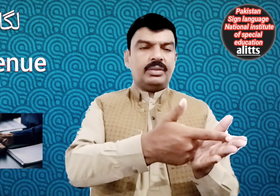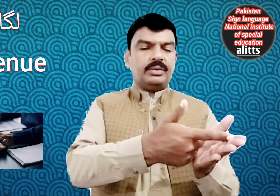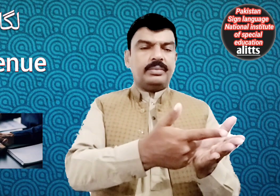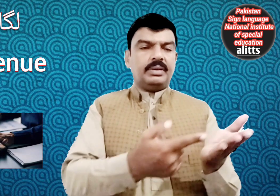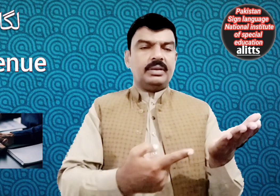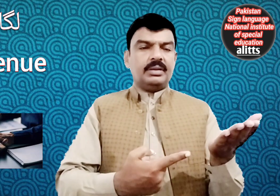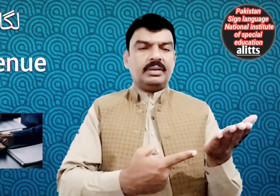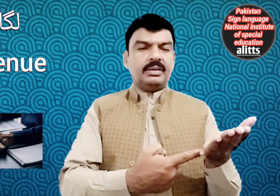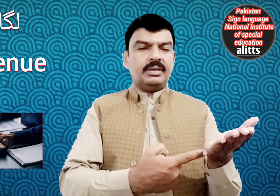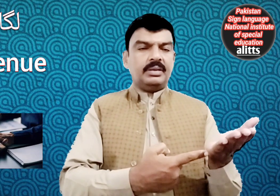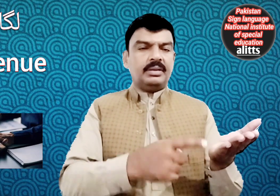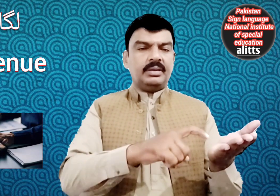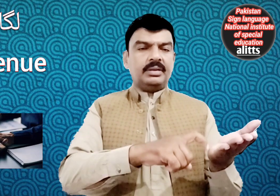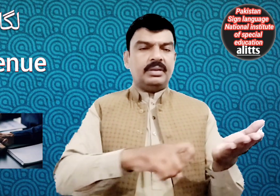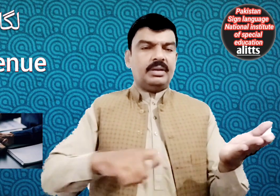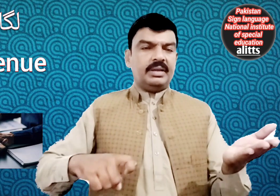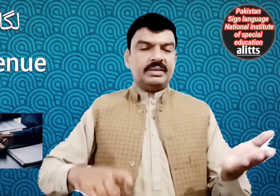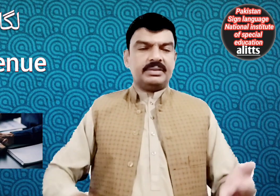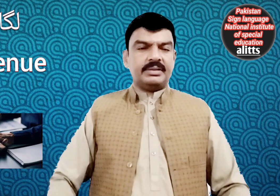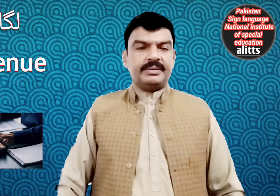खेतों पे टैक्स।